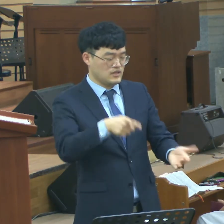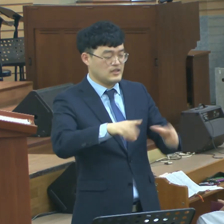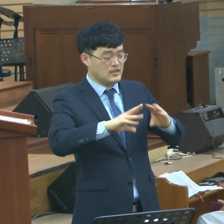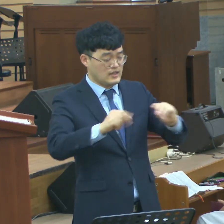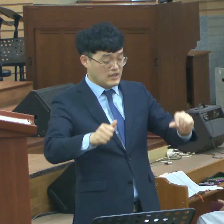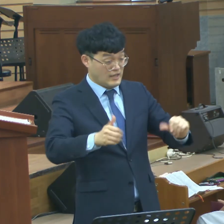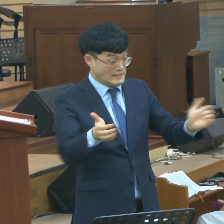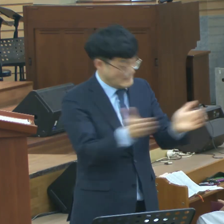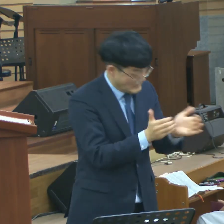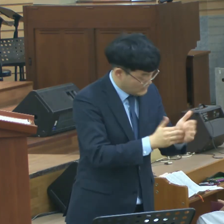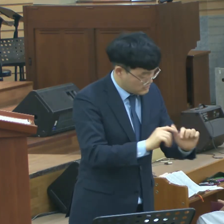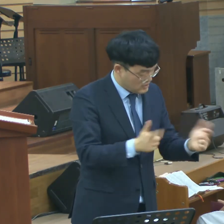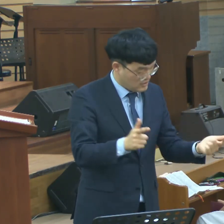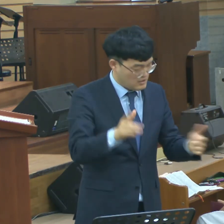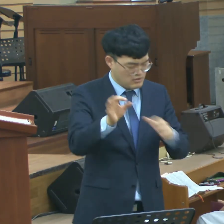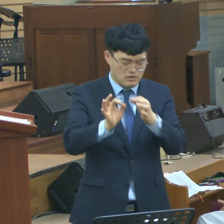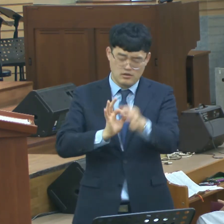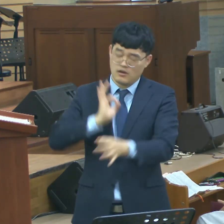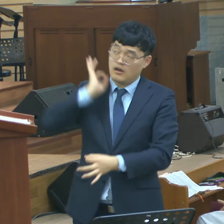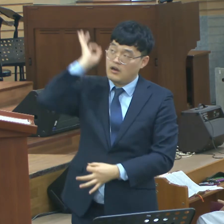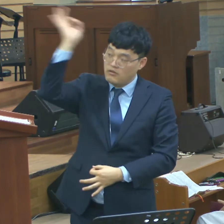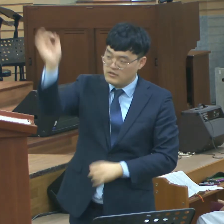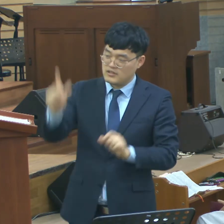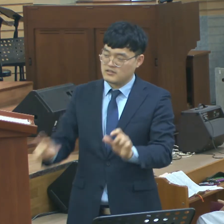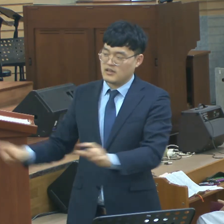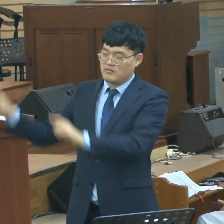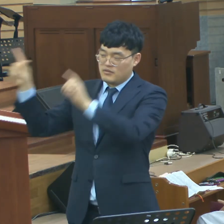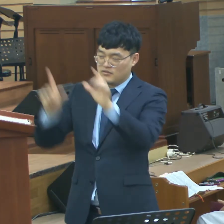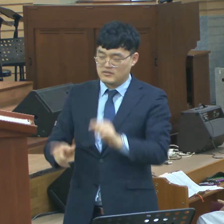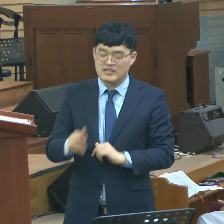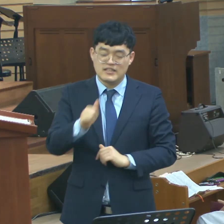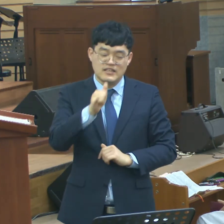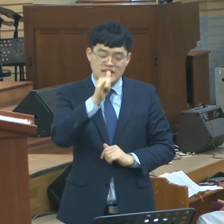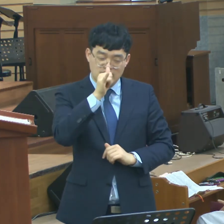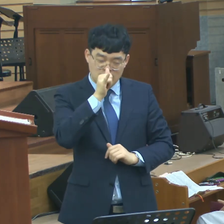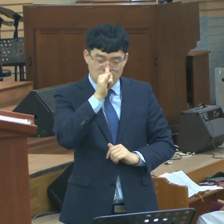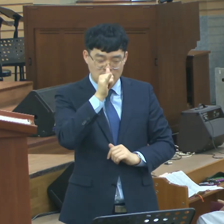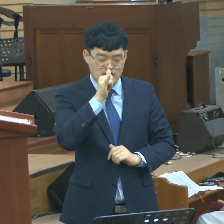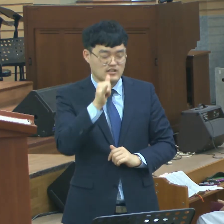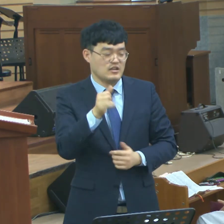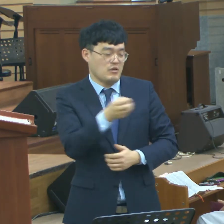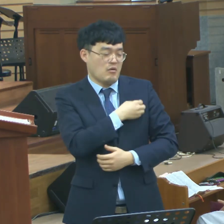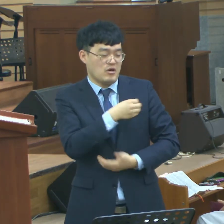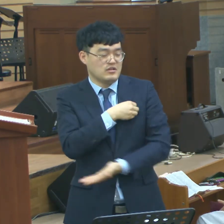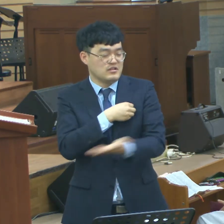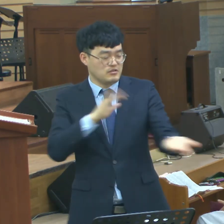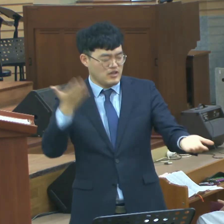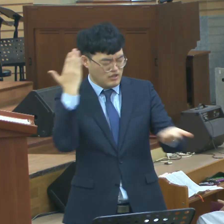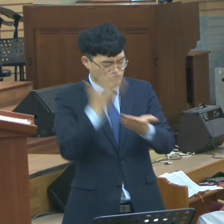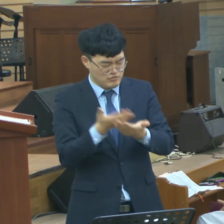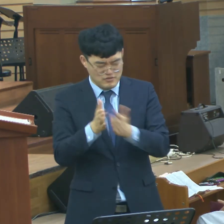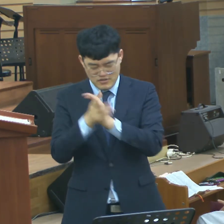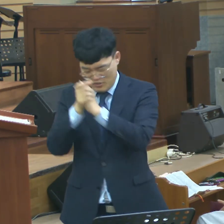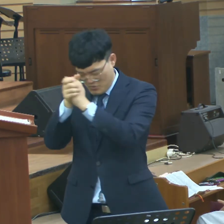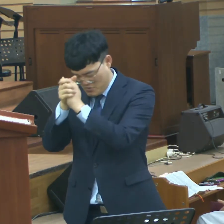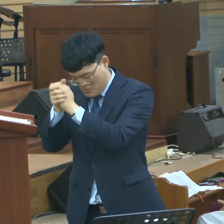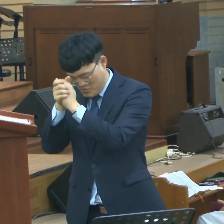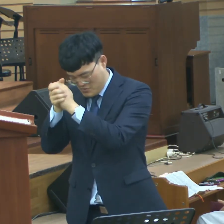땅이 전부가 아닌 영원한 삶을 누릴 수 있는 회원들이 되게 해 주옵소서.